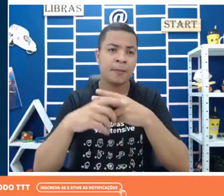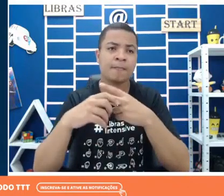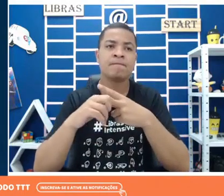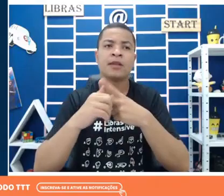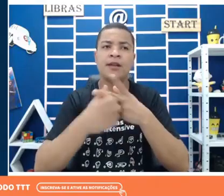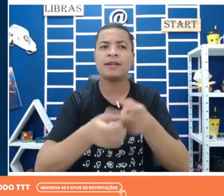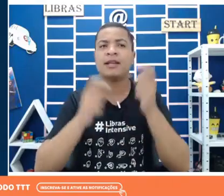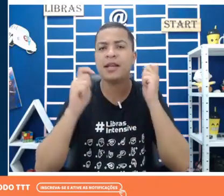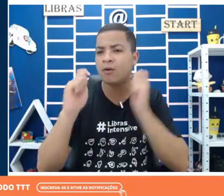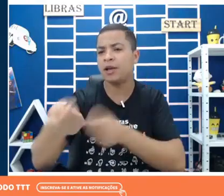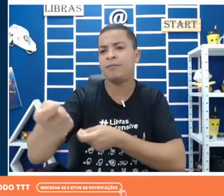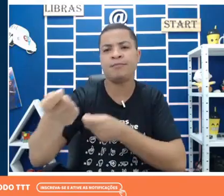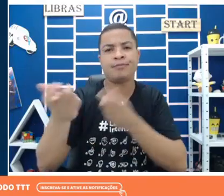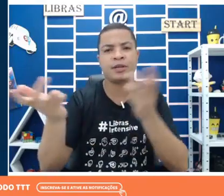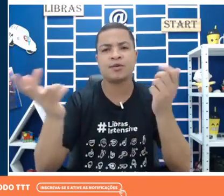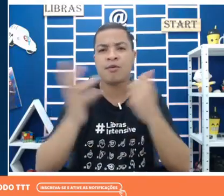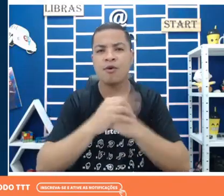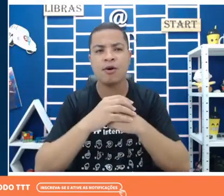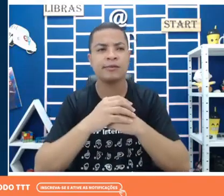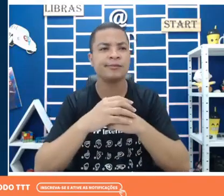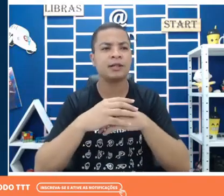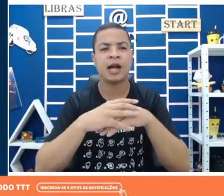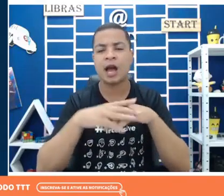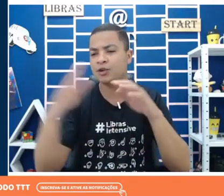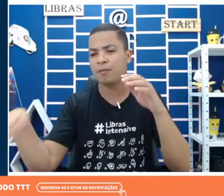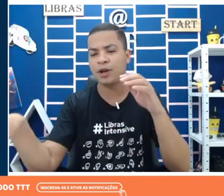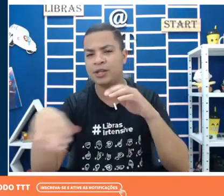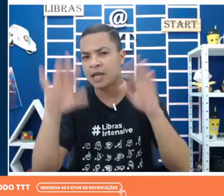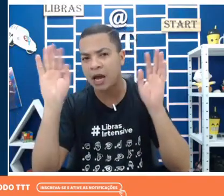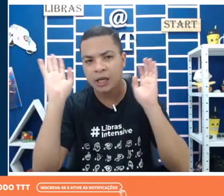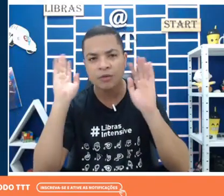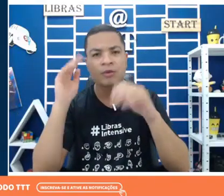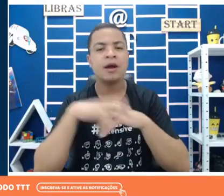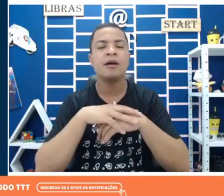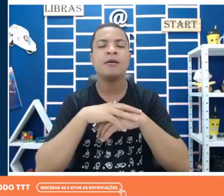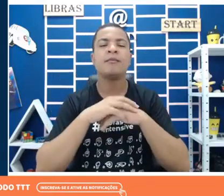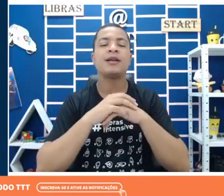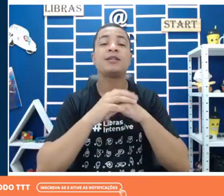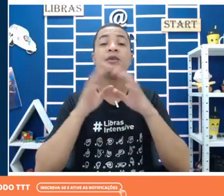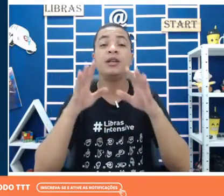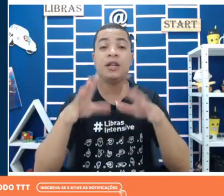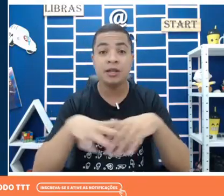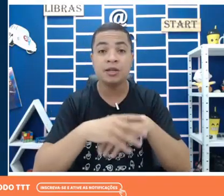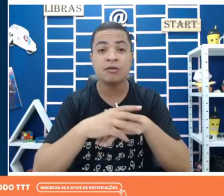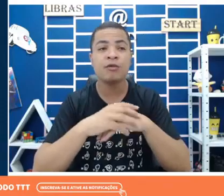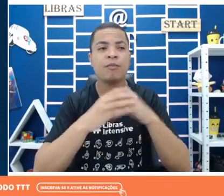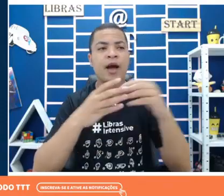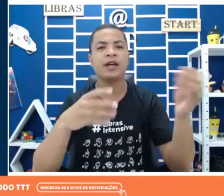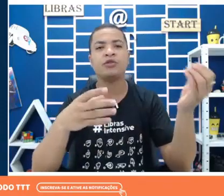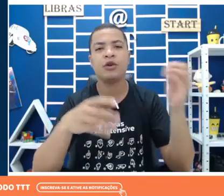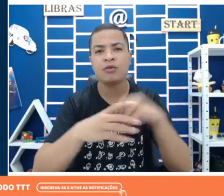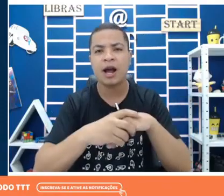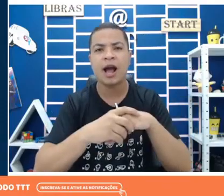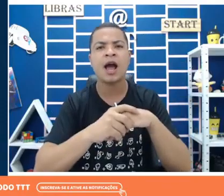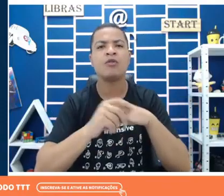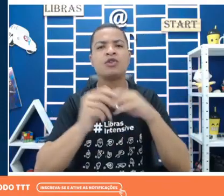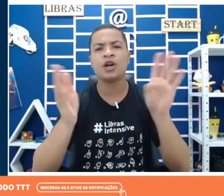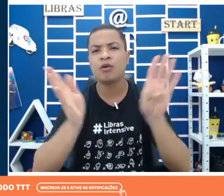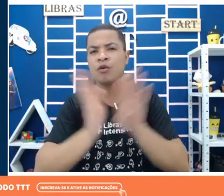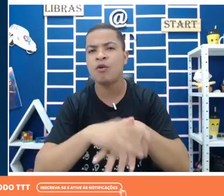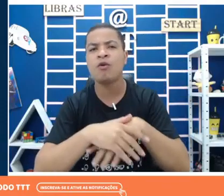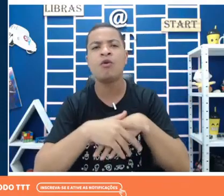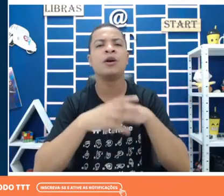entender. Ele vai entender que alguém pescou, acha que o peixe saiu, mas o início, que o pai entrou no